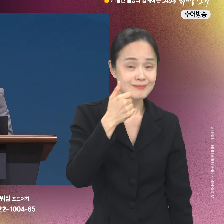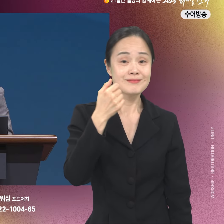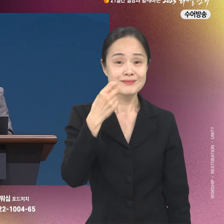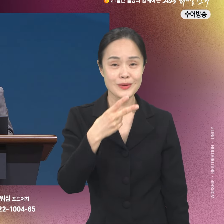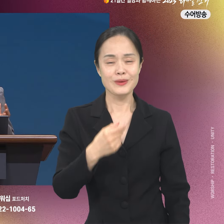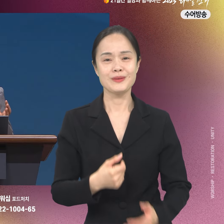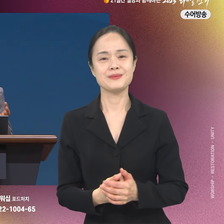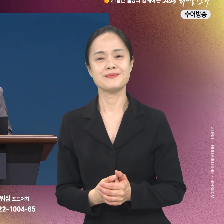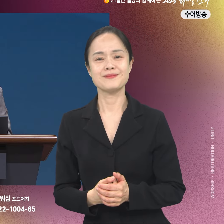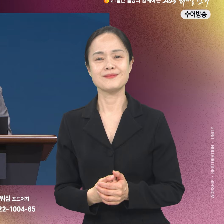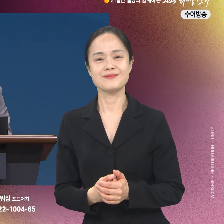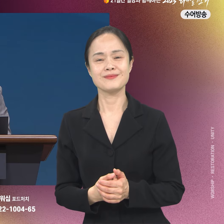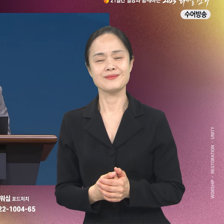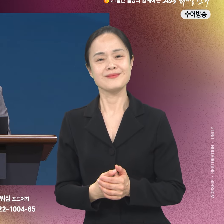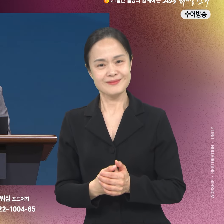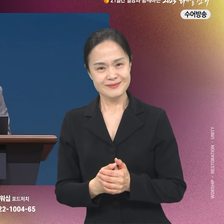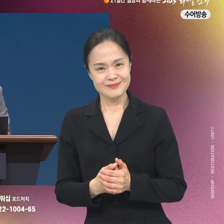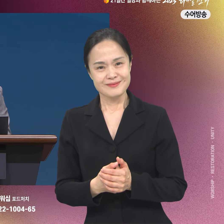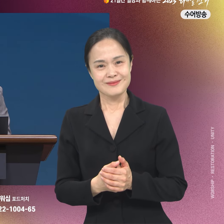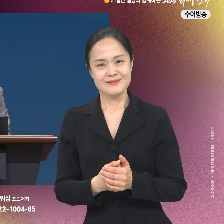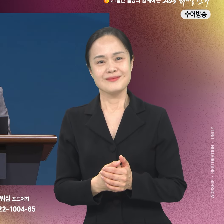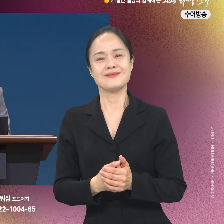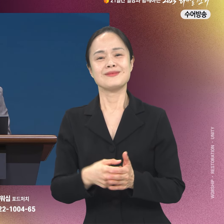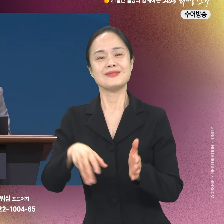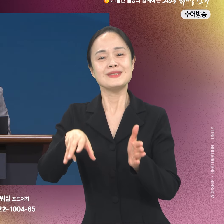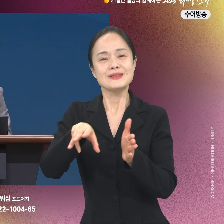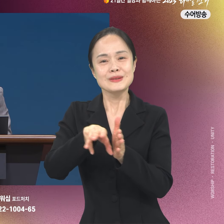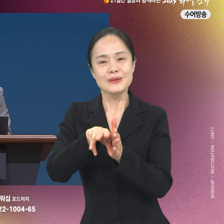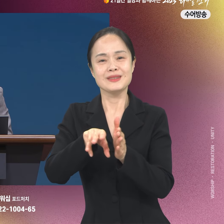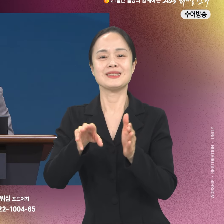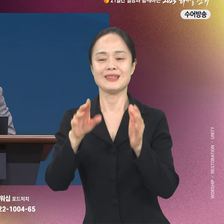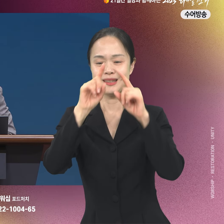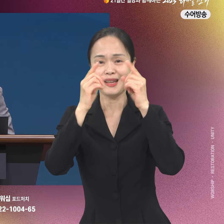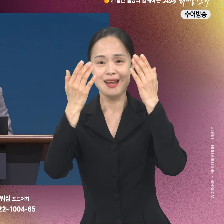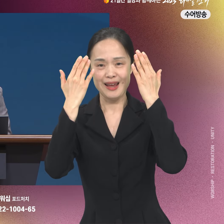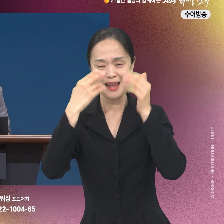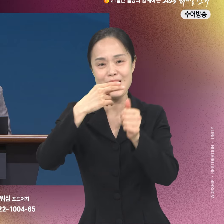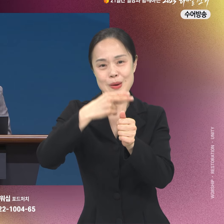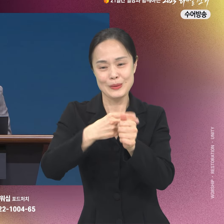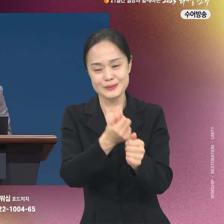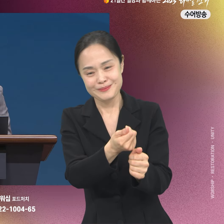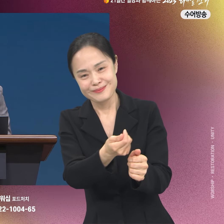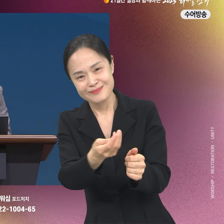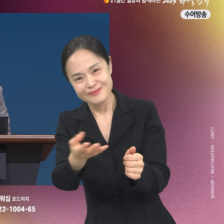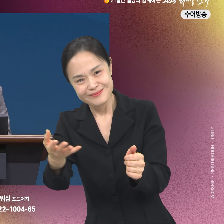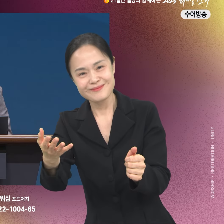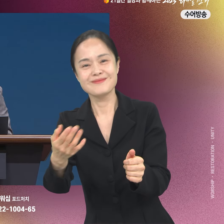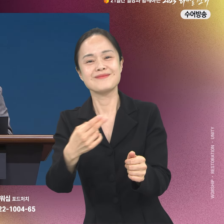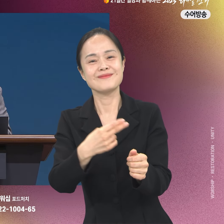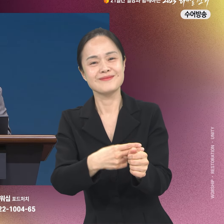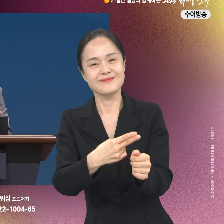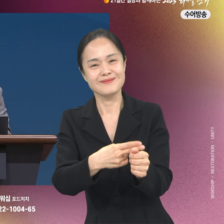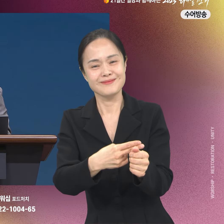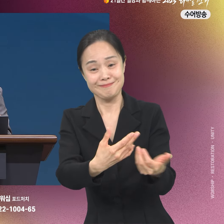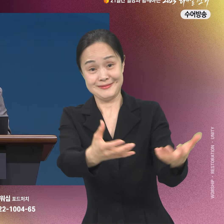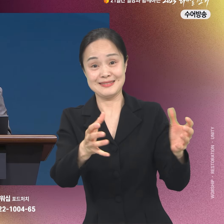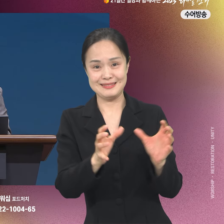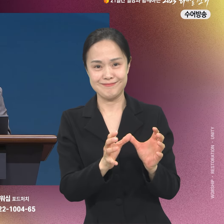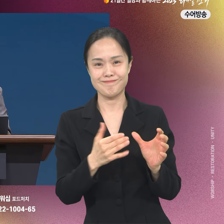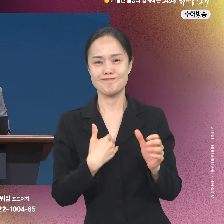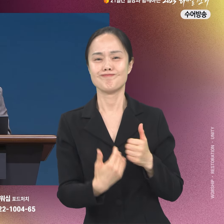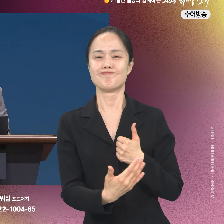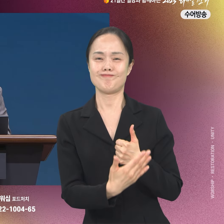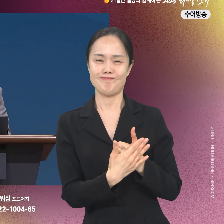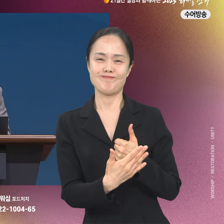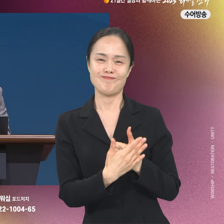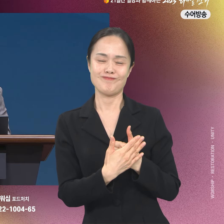하신 임명 박사님 등의 많은 분들의 조언과 조력이 있었지만 그분들은 신학적